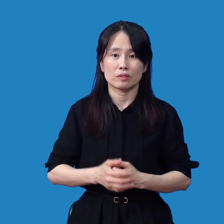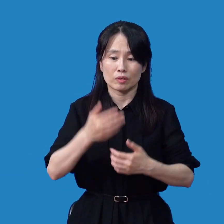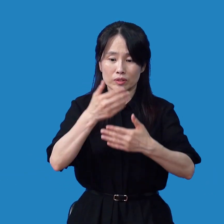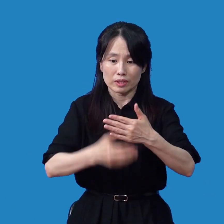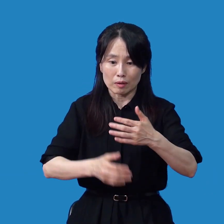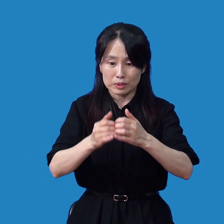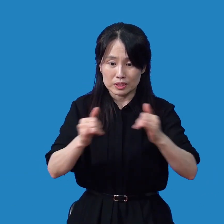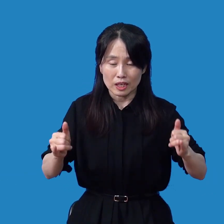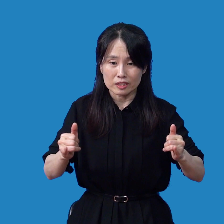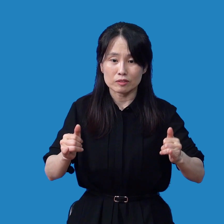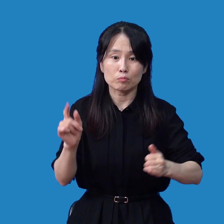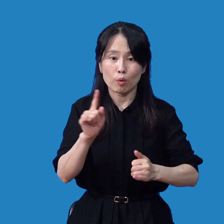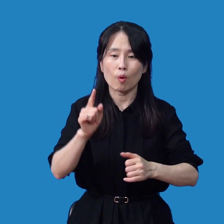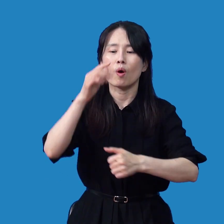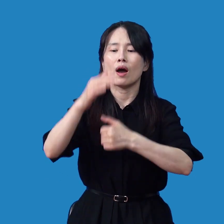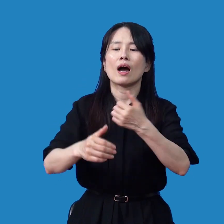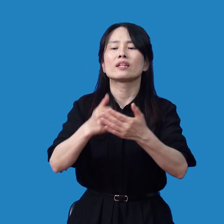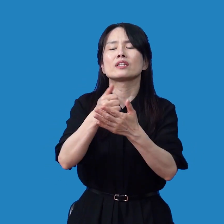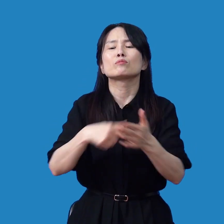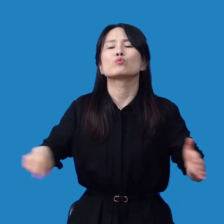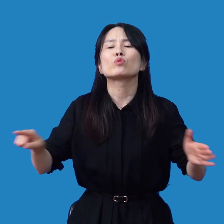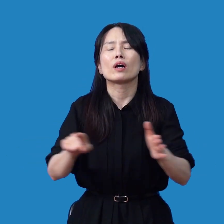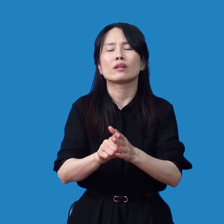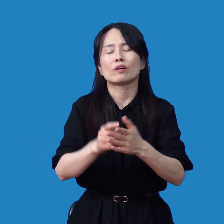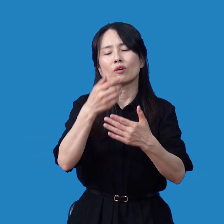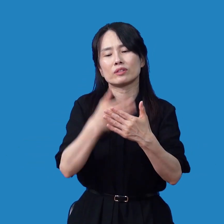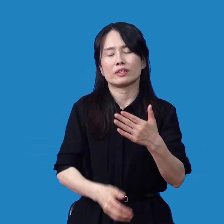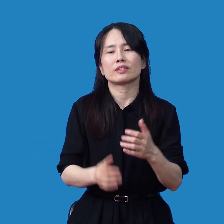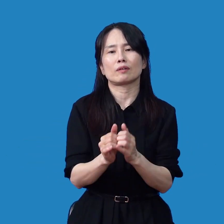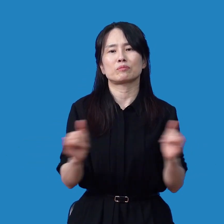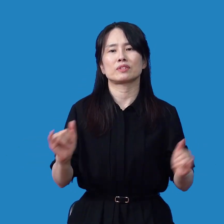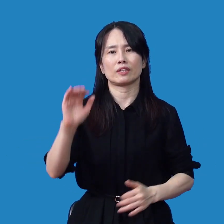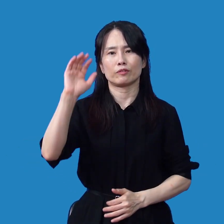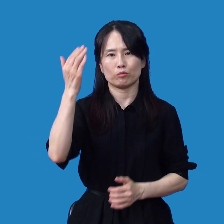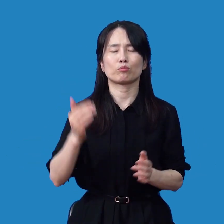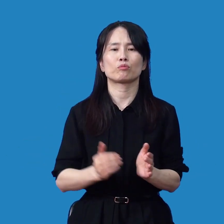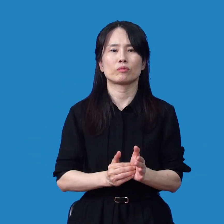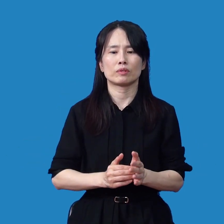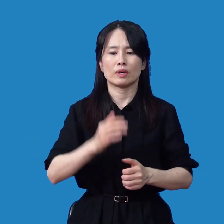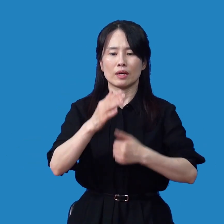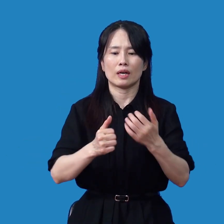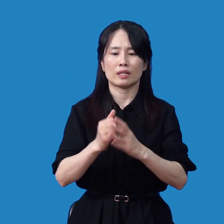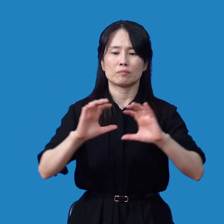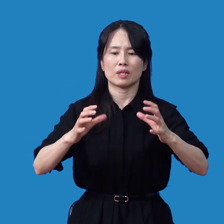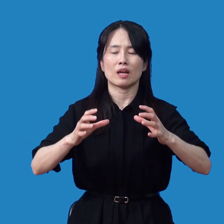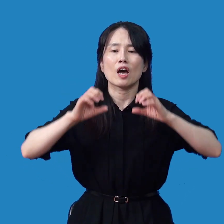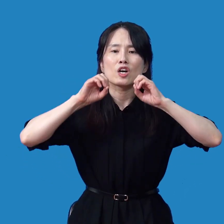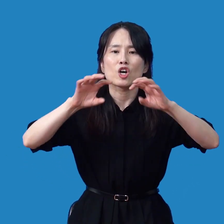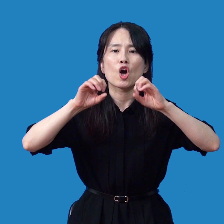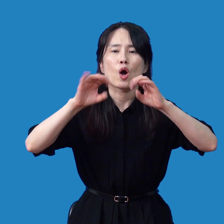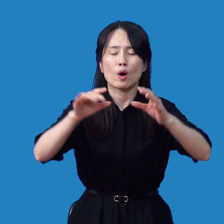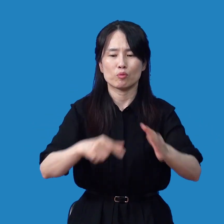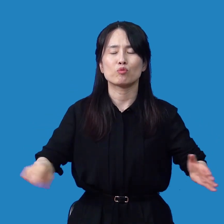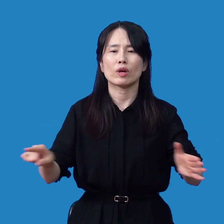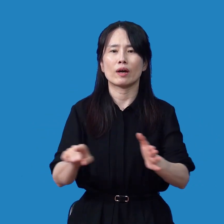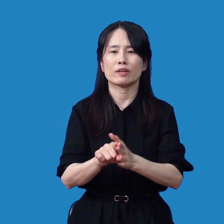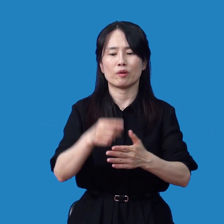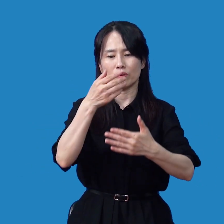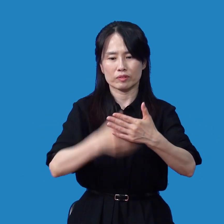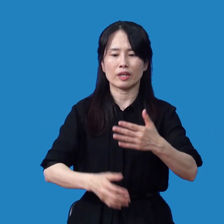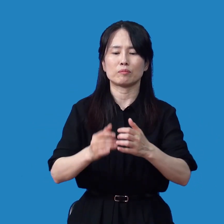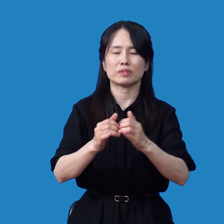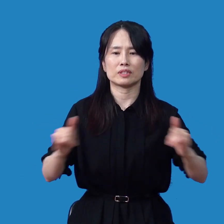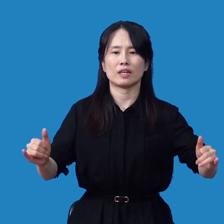자는 하나님을 위하여 남은 자가 된 것입니다. 하나님 나라를 전파하기 위해서 남은 자가 된